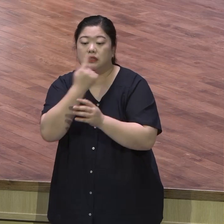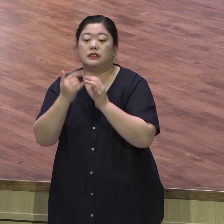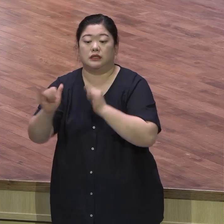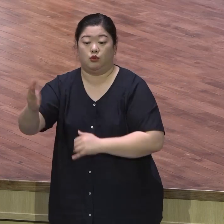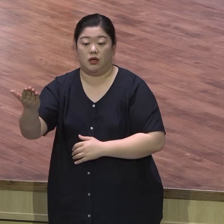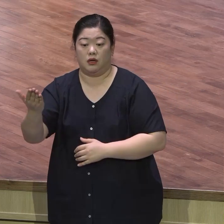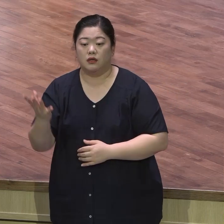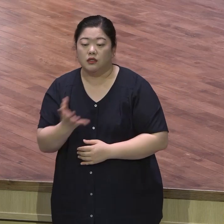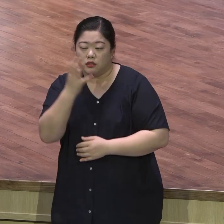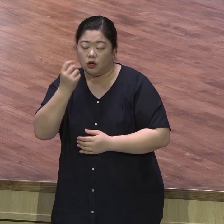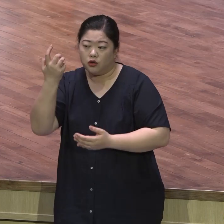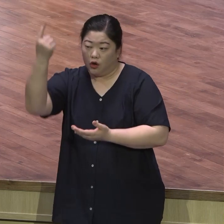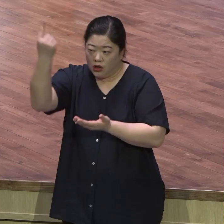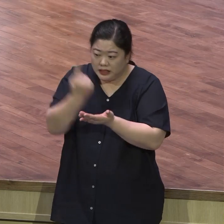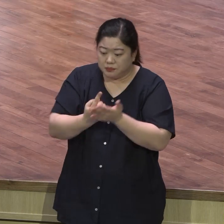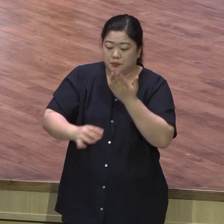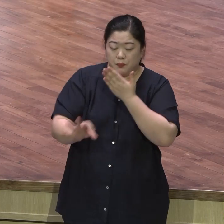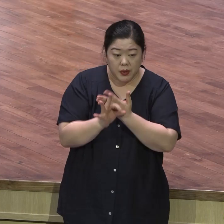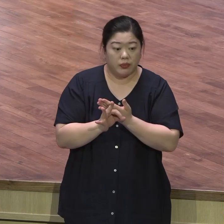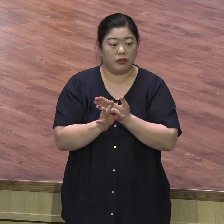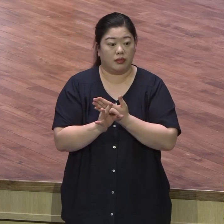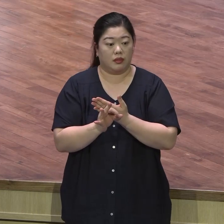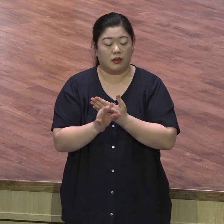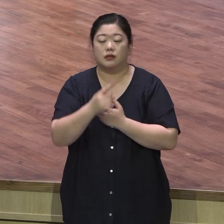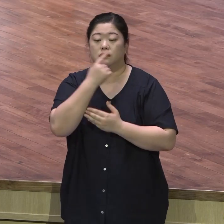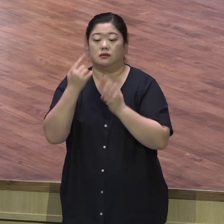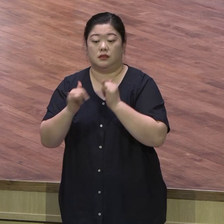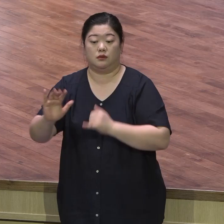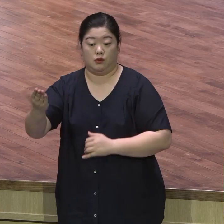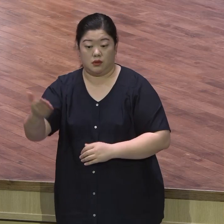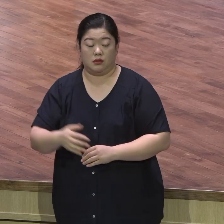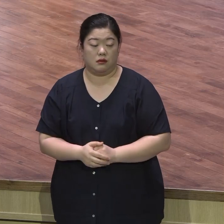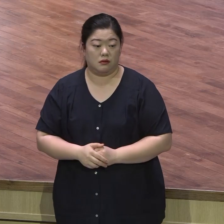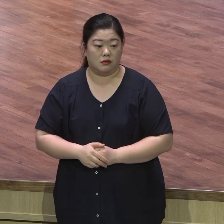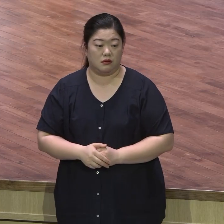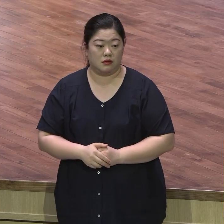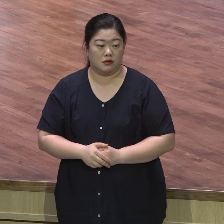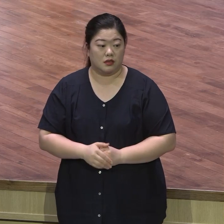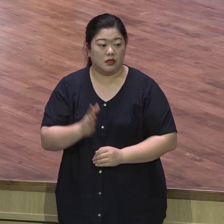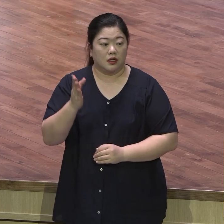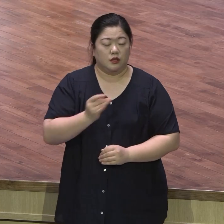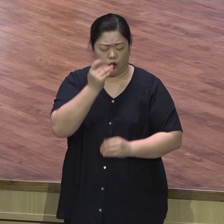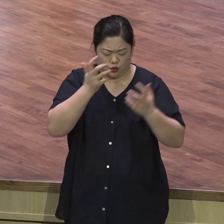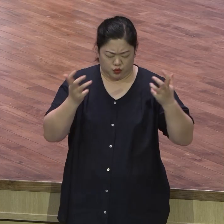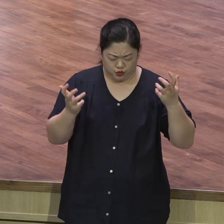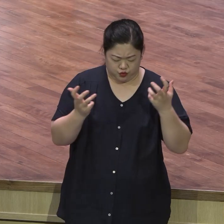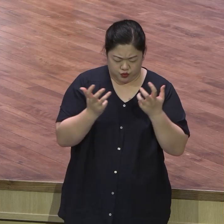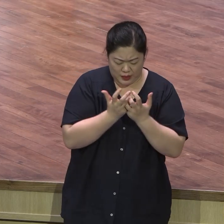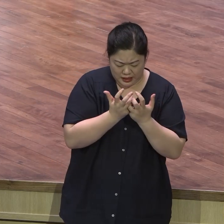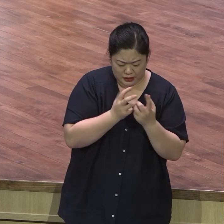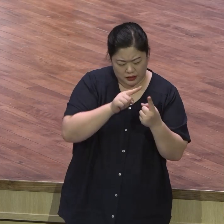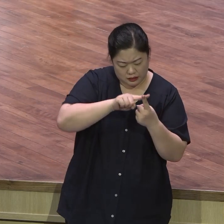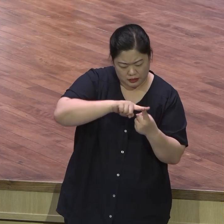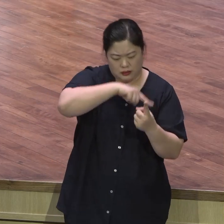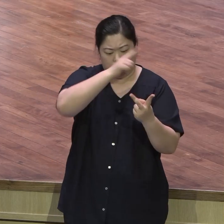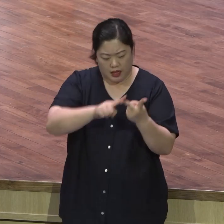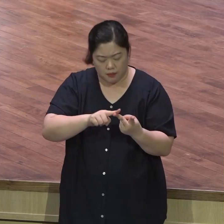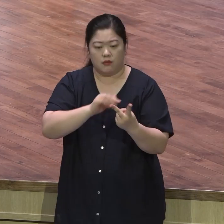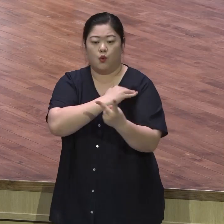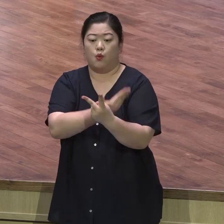이 맛이면 아멘 권력을 받아야 권력 권력을 바꿉니다 하나님 힘